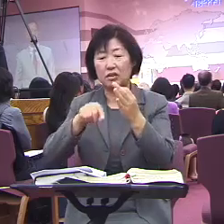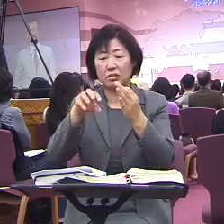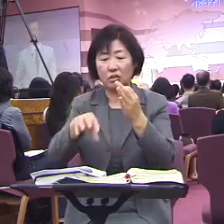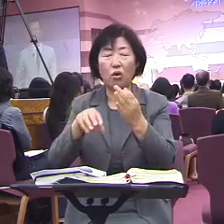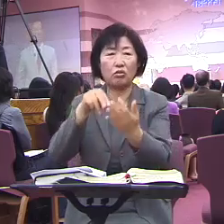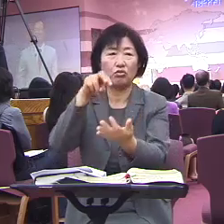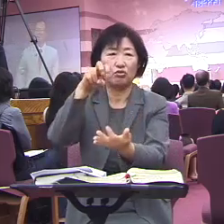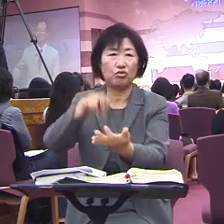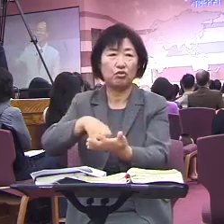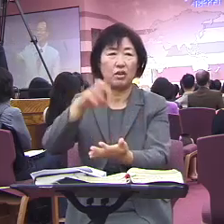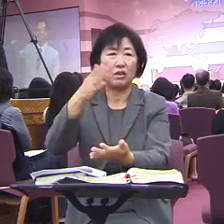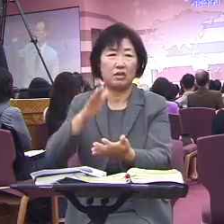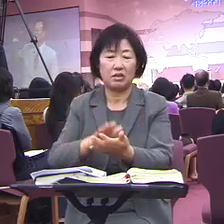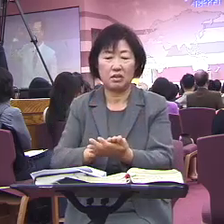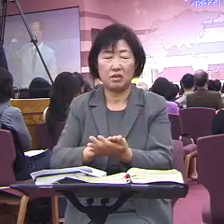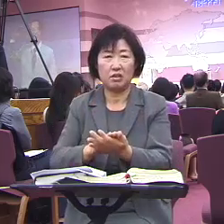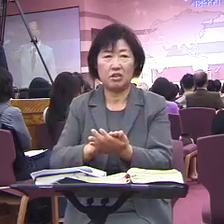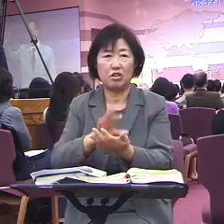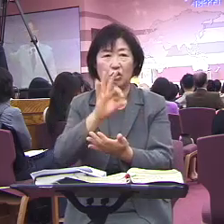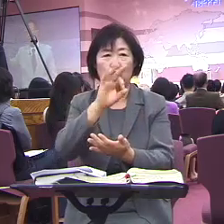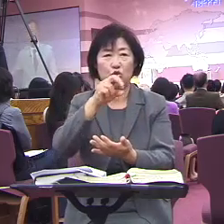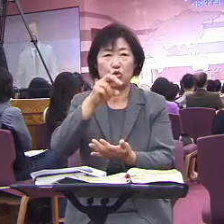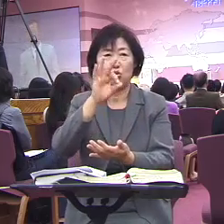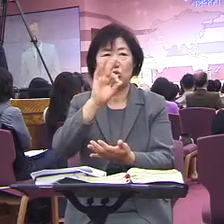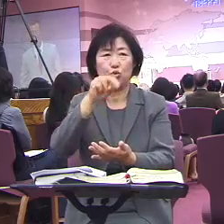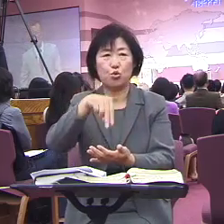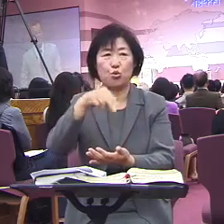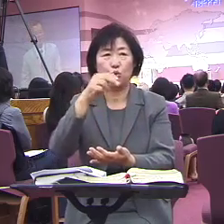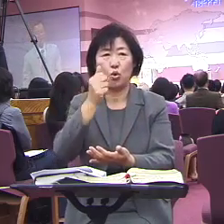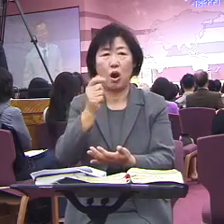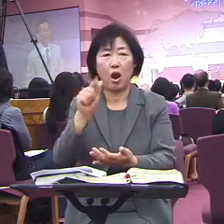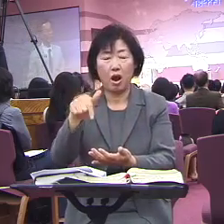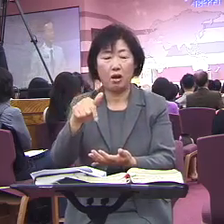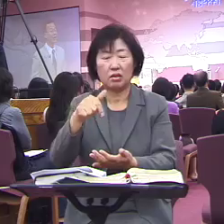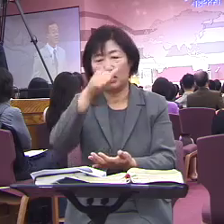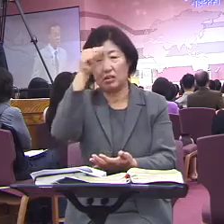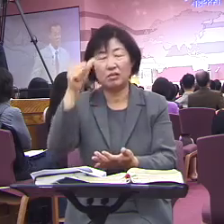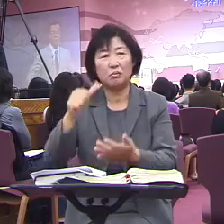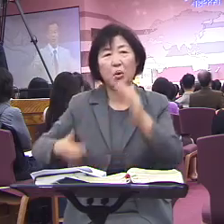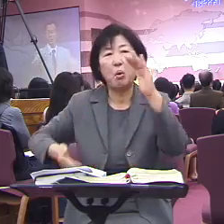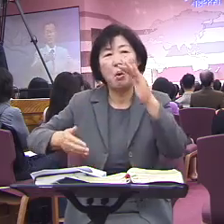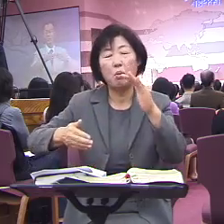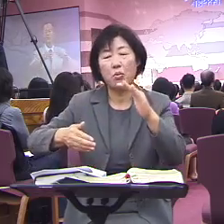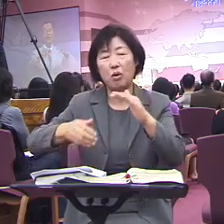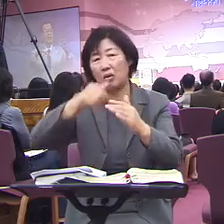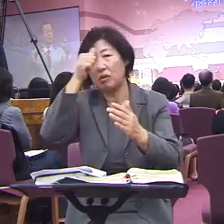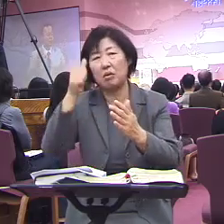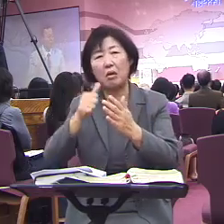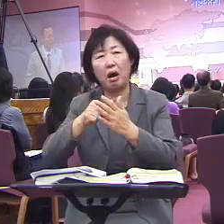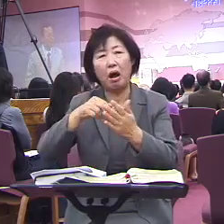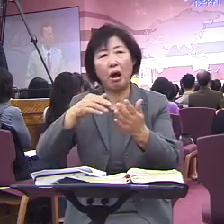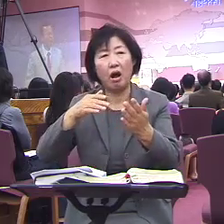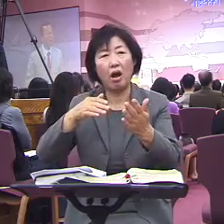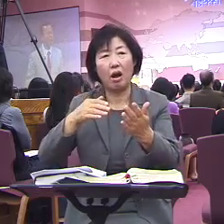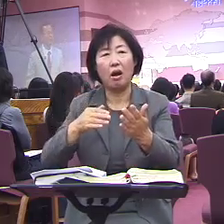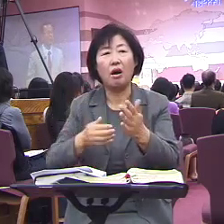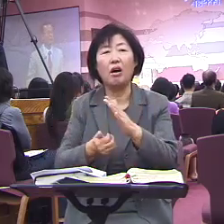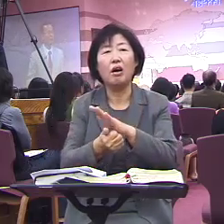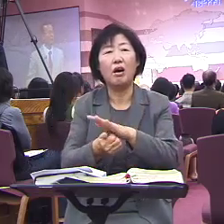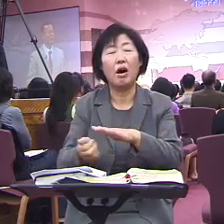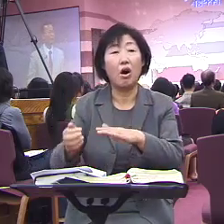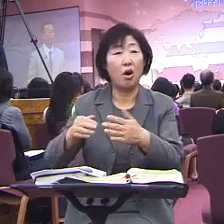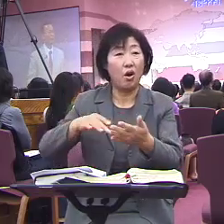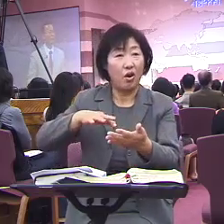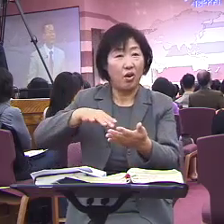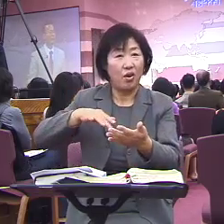유학생들 많은데 내가 언제까지 이 공부를 다 마치지 못하나, 내 인생은 끝난 거야. 스스로 원을 그려놓고 그 안에 죽이고 있어.